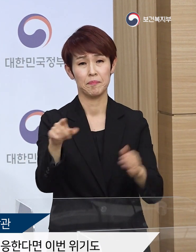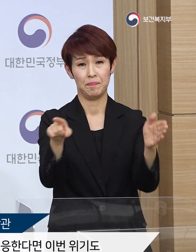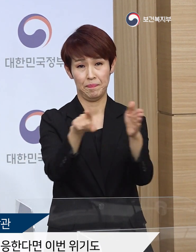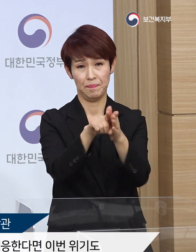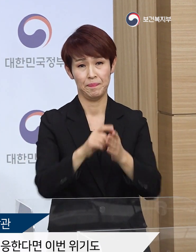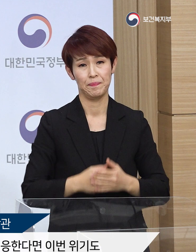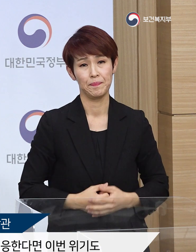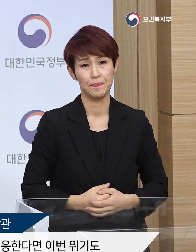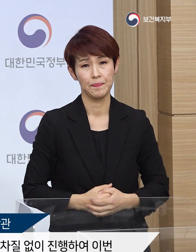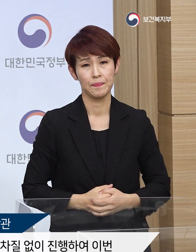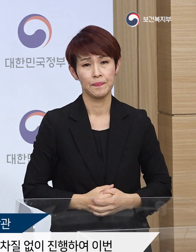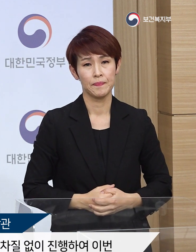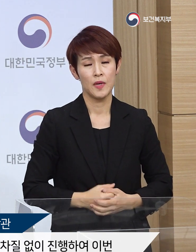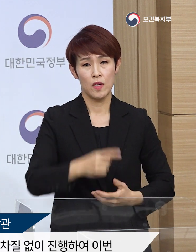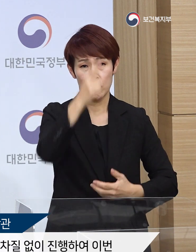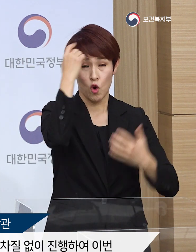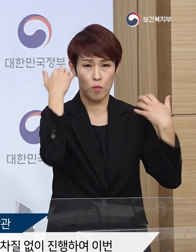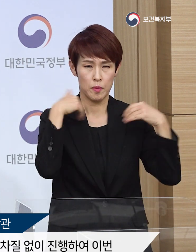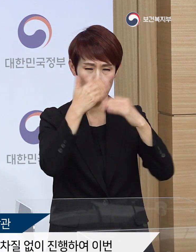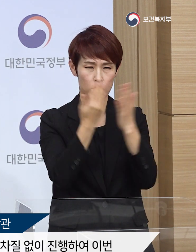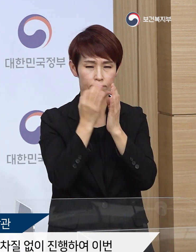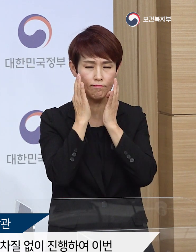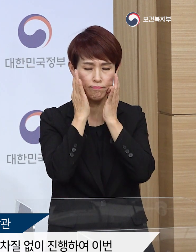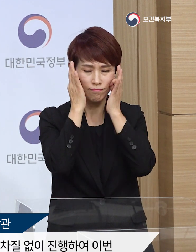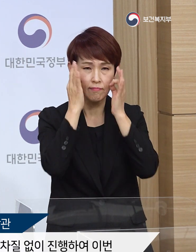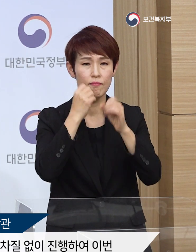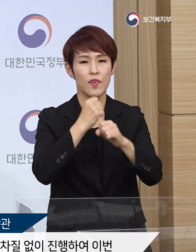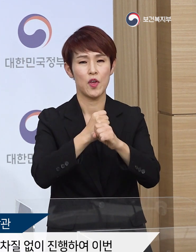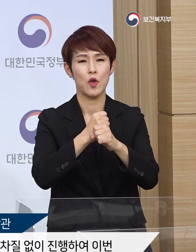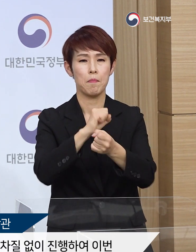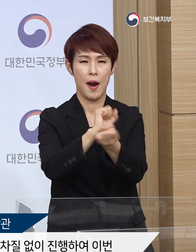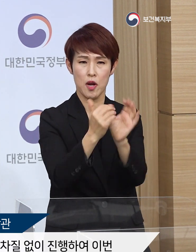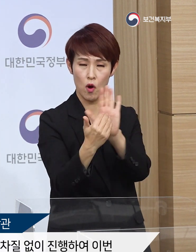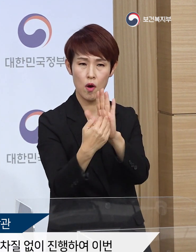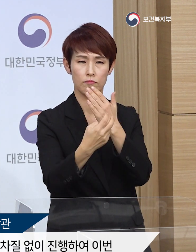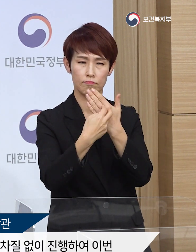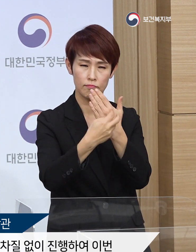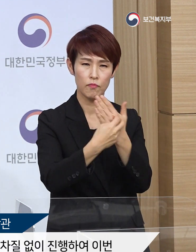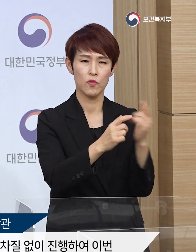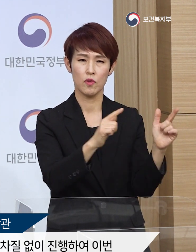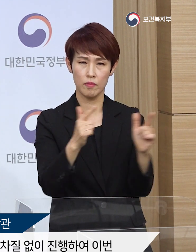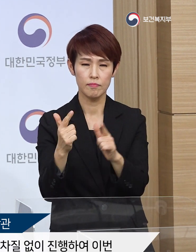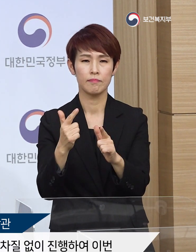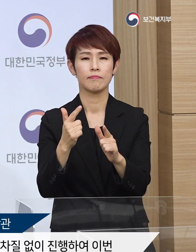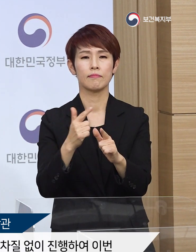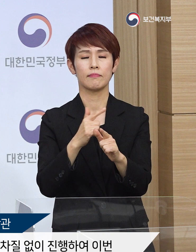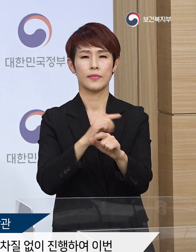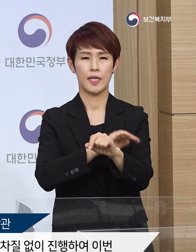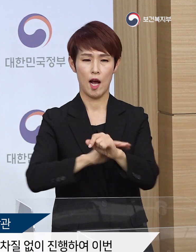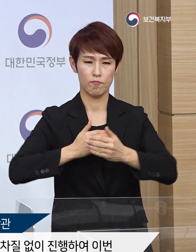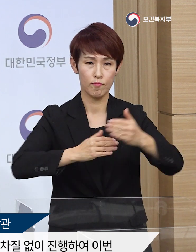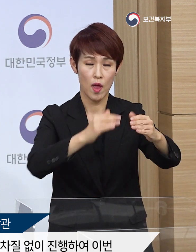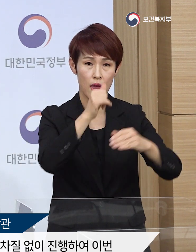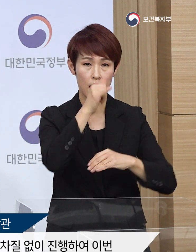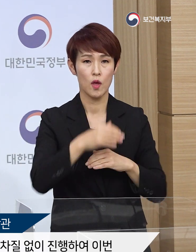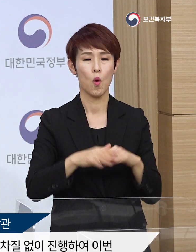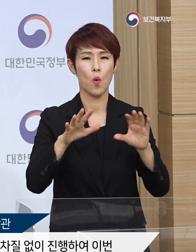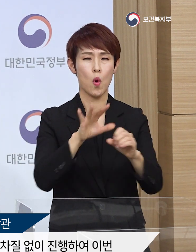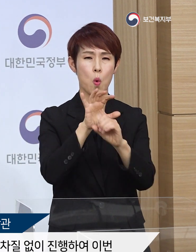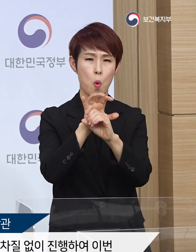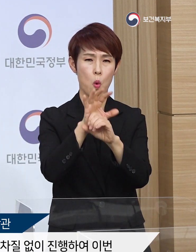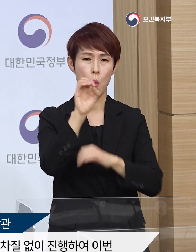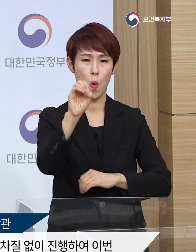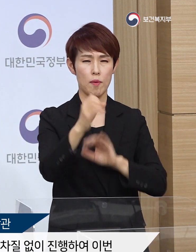믿습니다. 정부는 모든 총력을 다해 방역과 의료체계의 전환을 차질없이 진행하여 이번 위기를